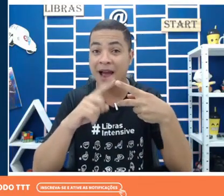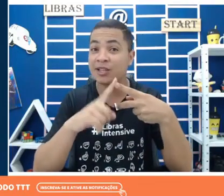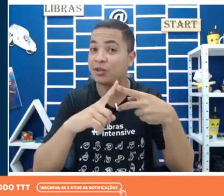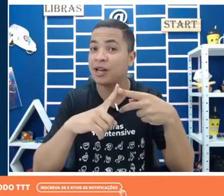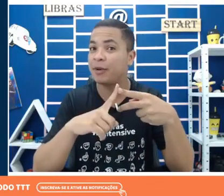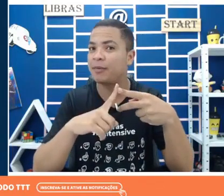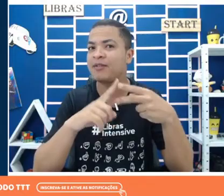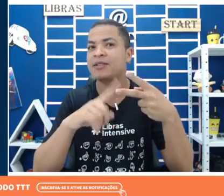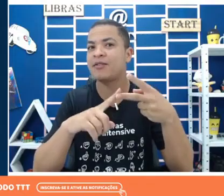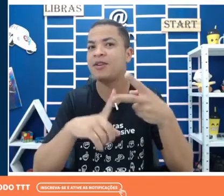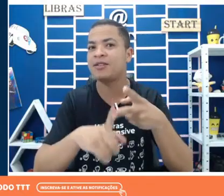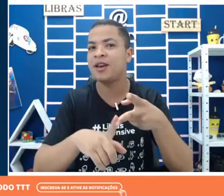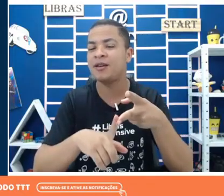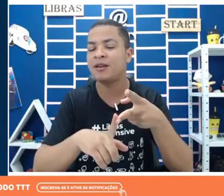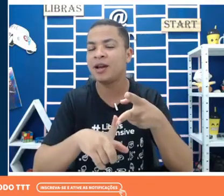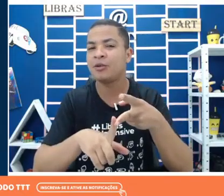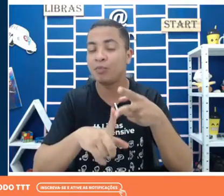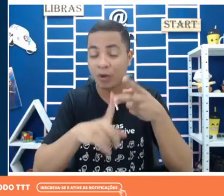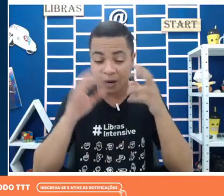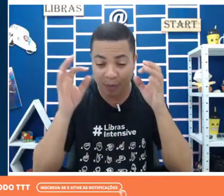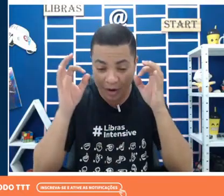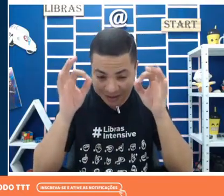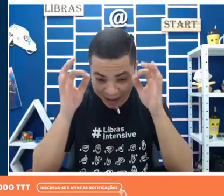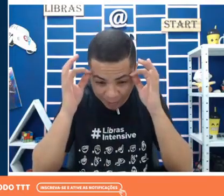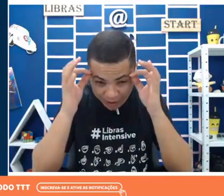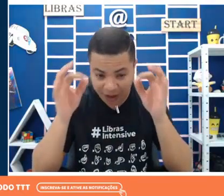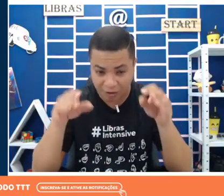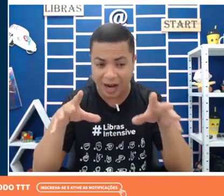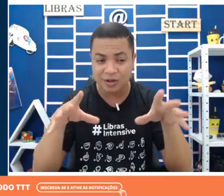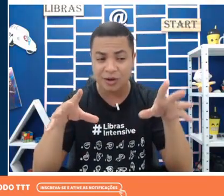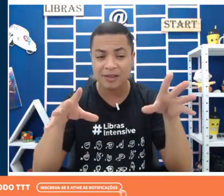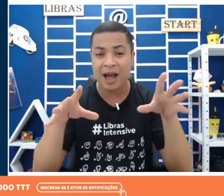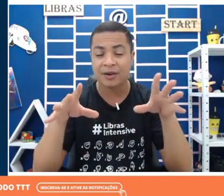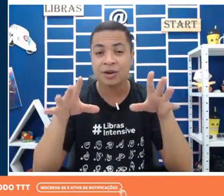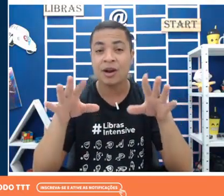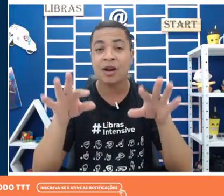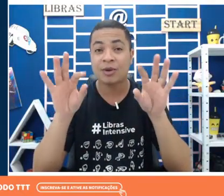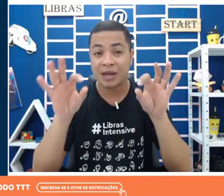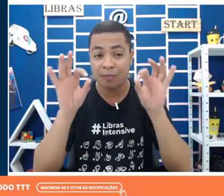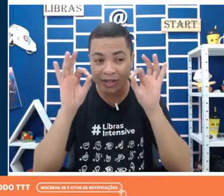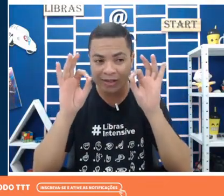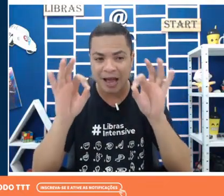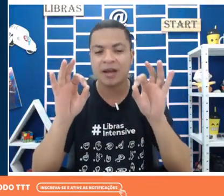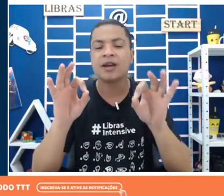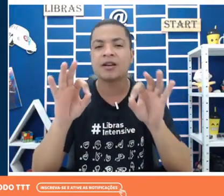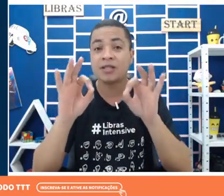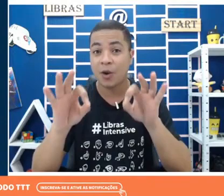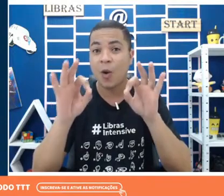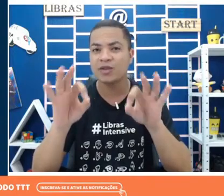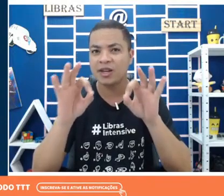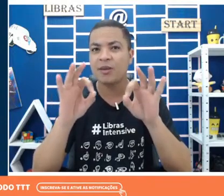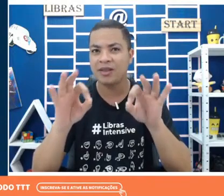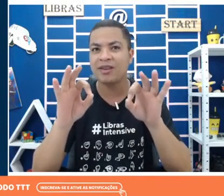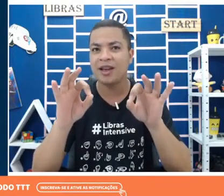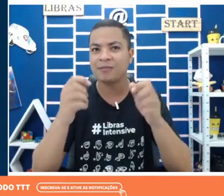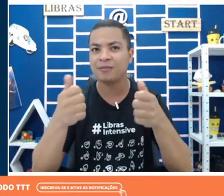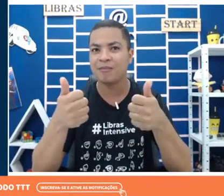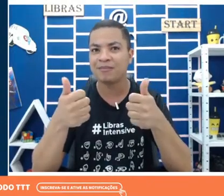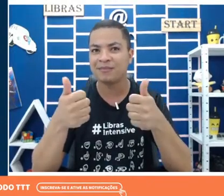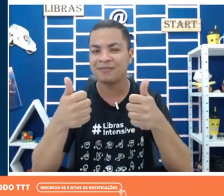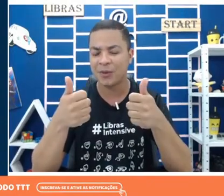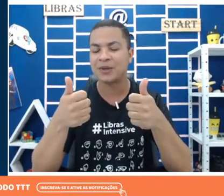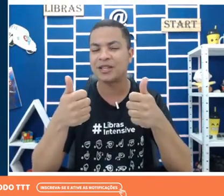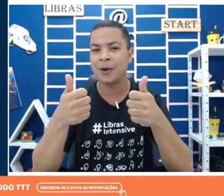entender mais do que na primeira vez que eu fiz, hein? Posso apostar, pode até colocar aí nos comentários. Posso apostar que você conseguiu